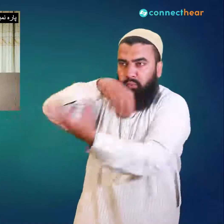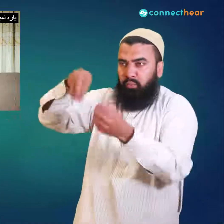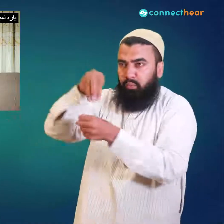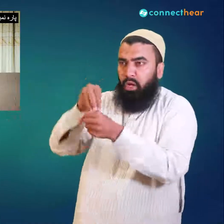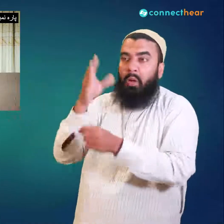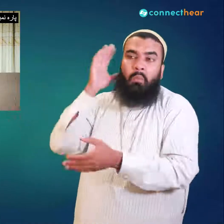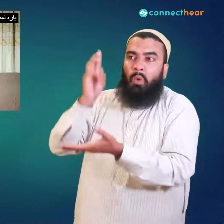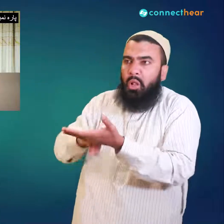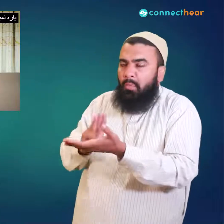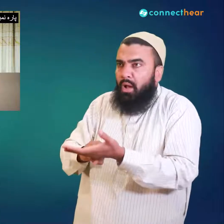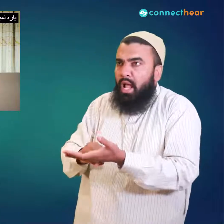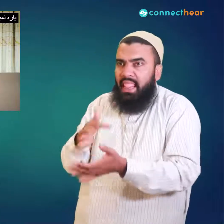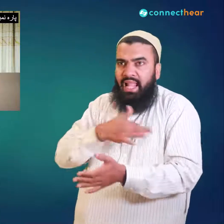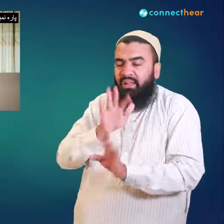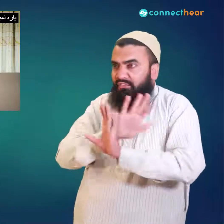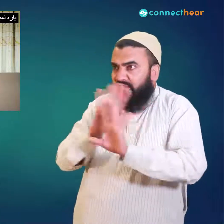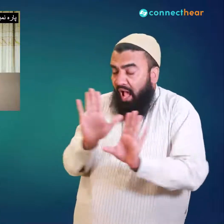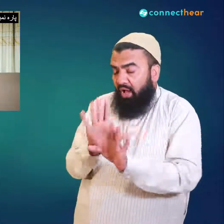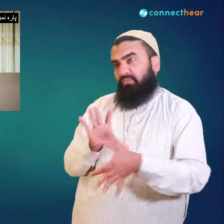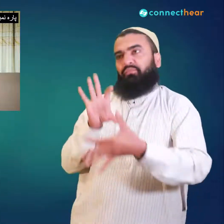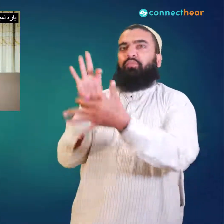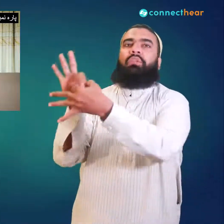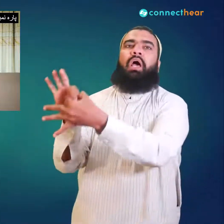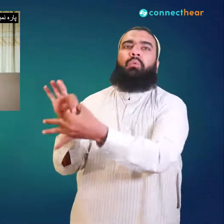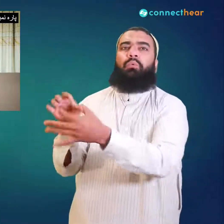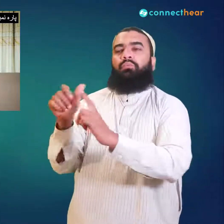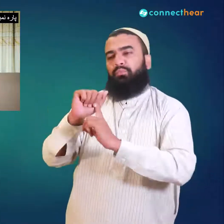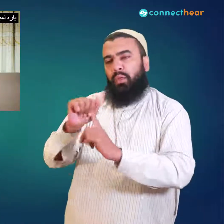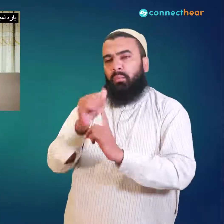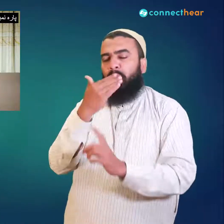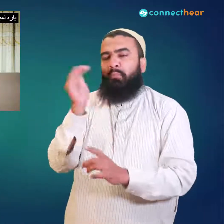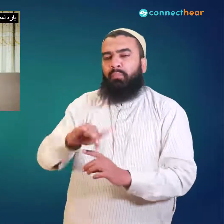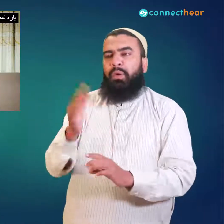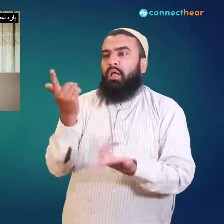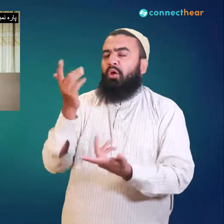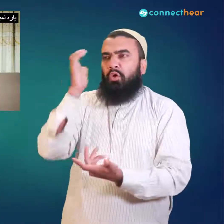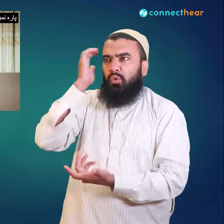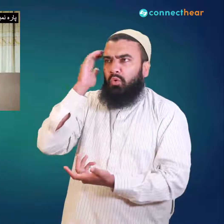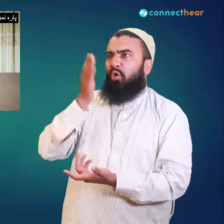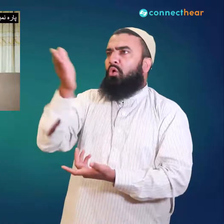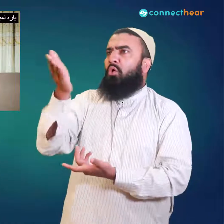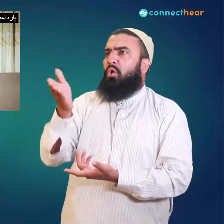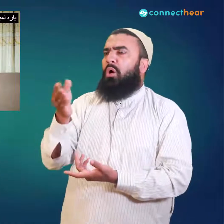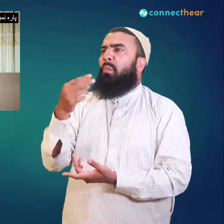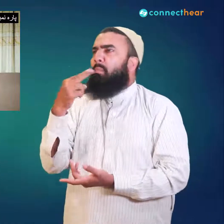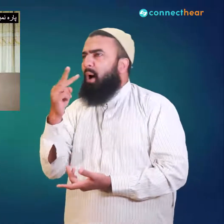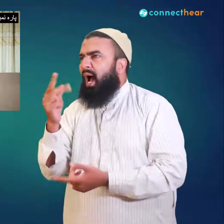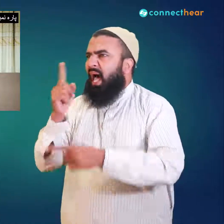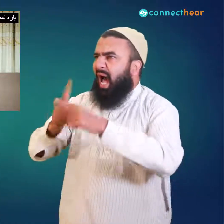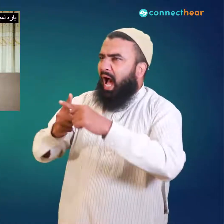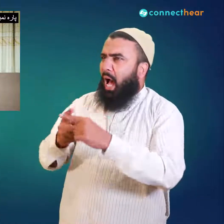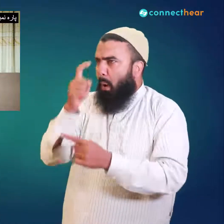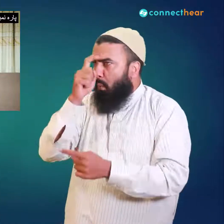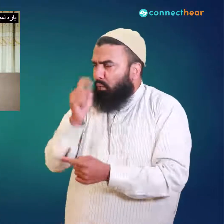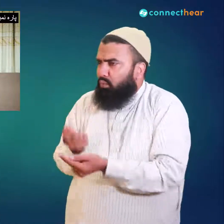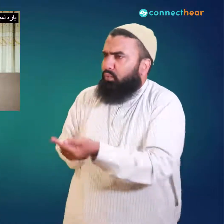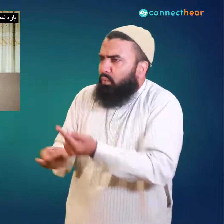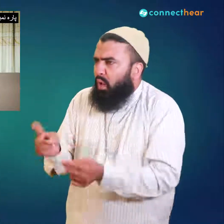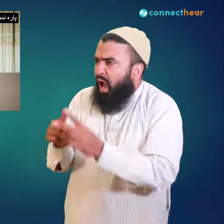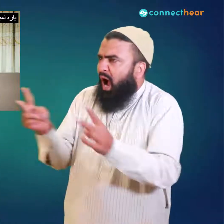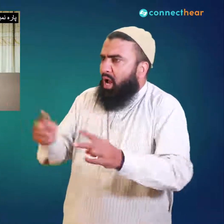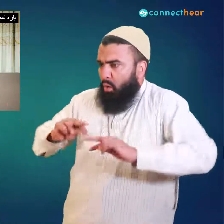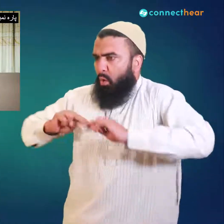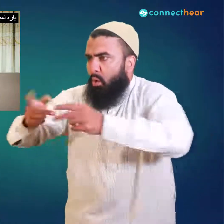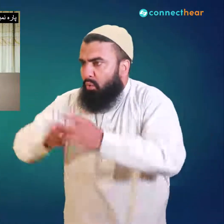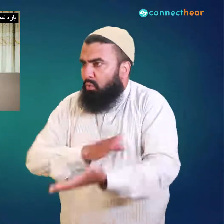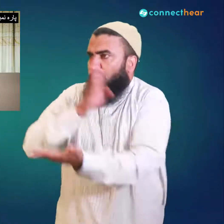خیال رکھنے والے، ایسے لوگوں کے ساتھ جب یہ جڑ جائیں گے، مل جائیں گے اور ایسے لوگوں کی صحبت اختیار کریں گے تو